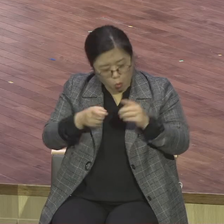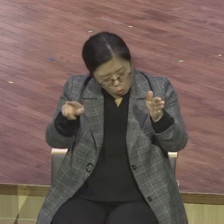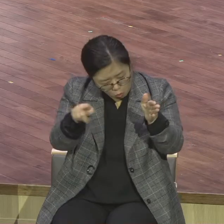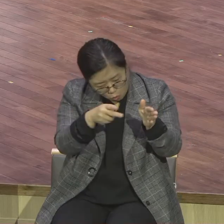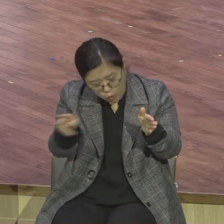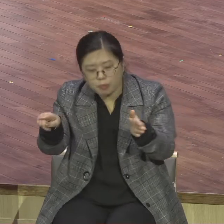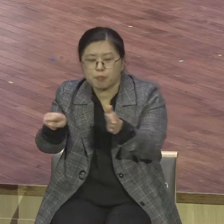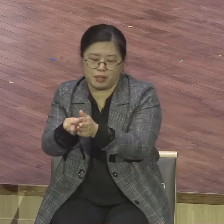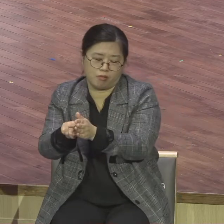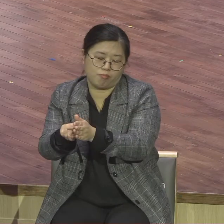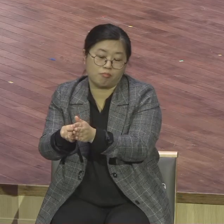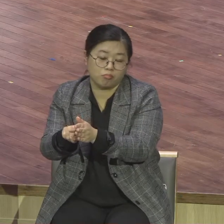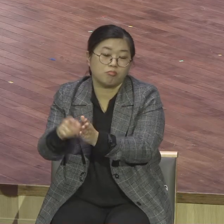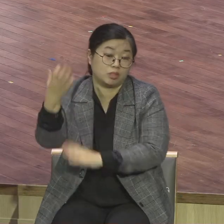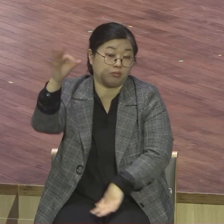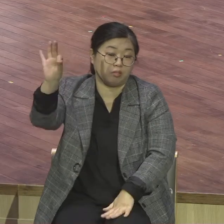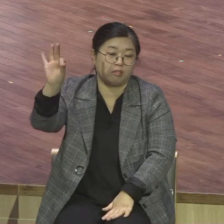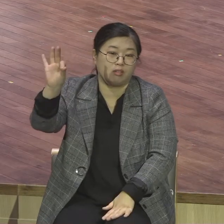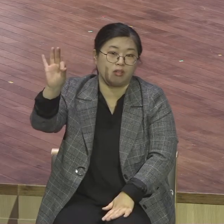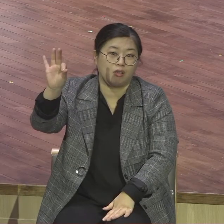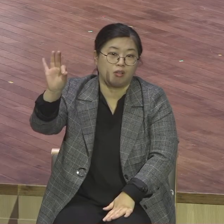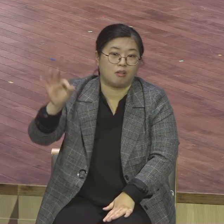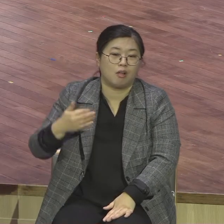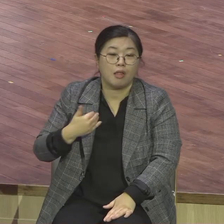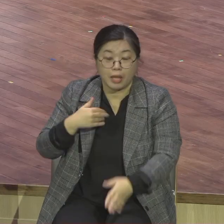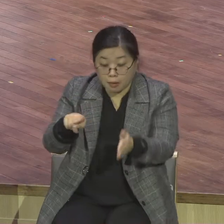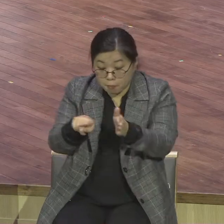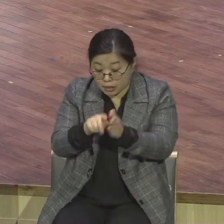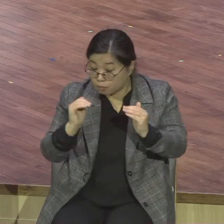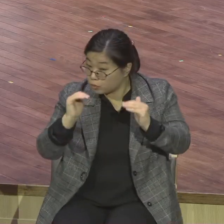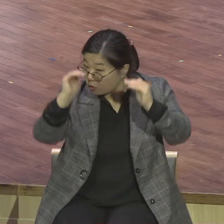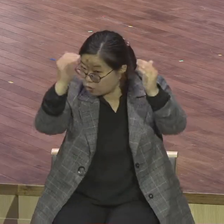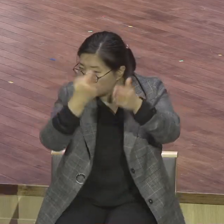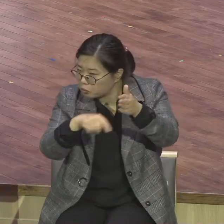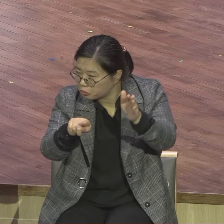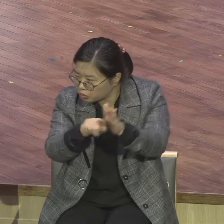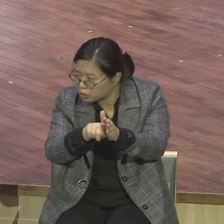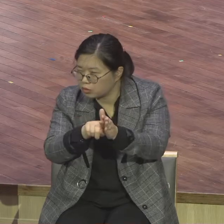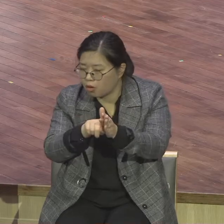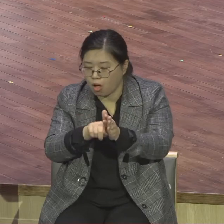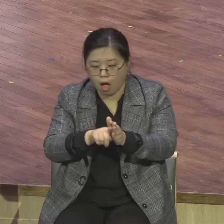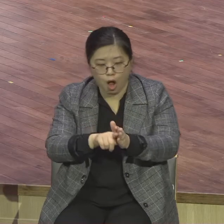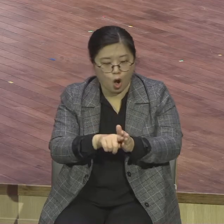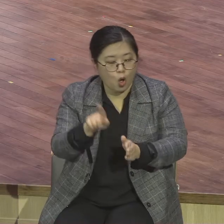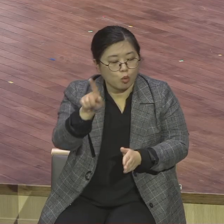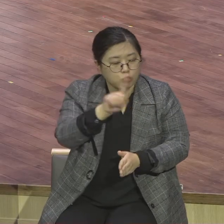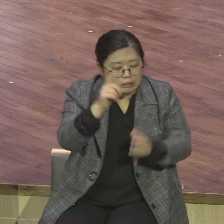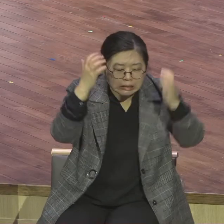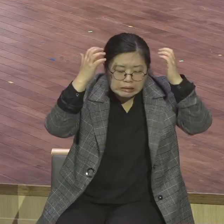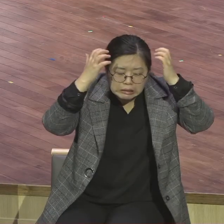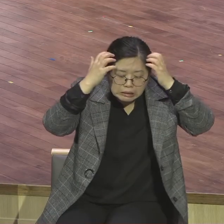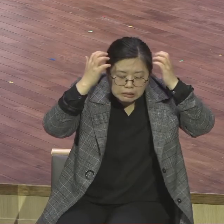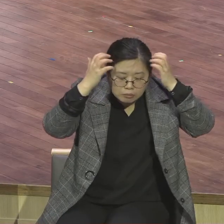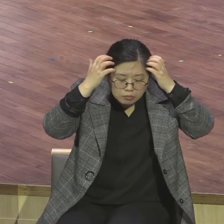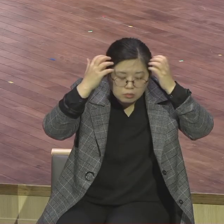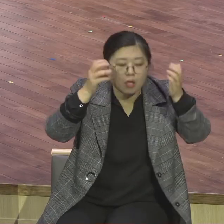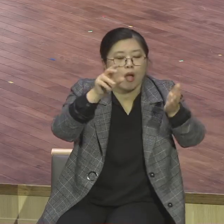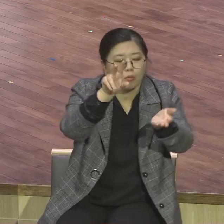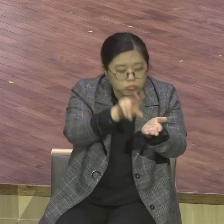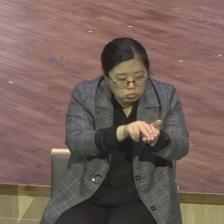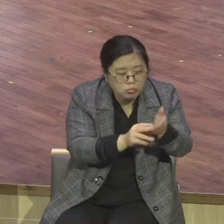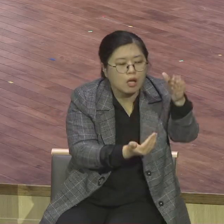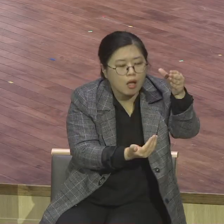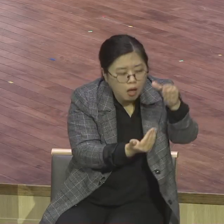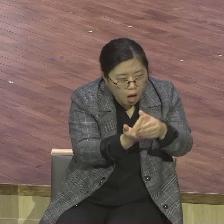하나님께서 나의 믿음이 성장할 수 있도록 시련을 통해서 기회를 주셨다.